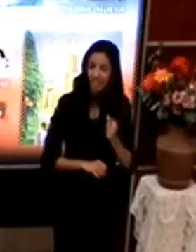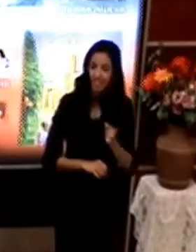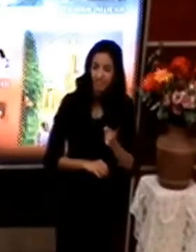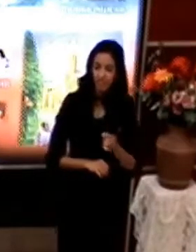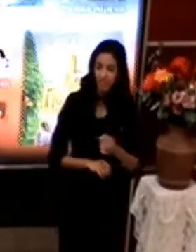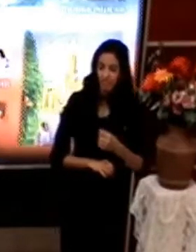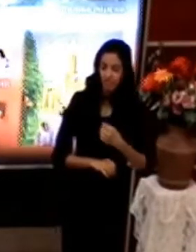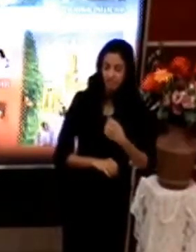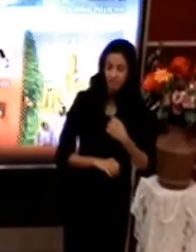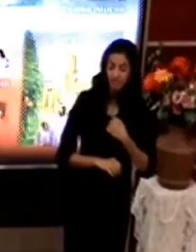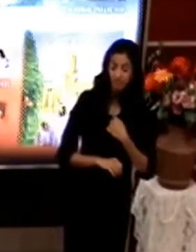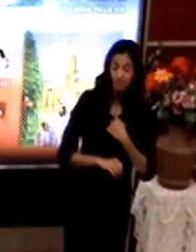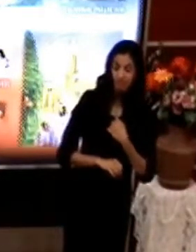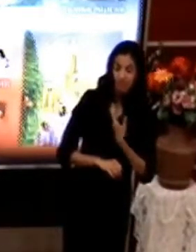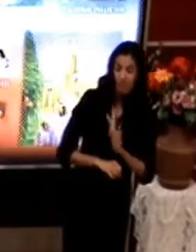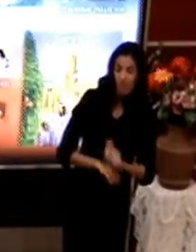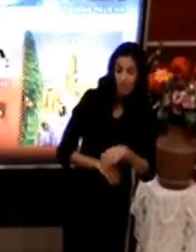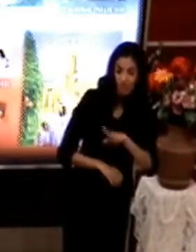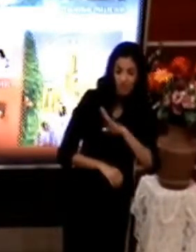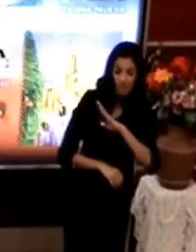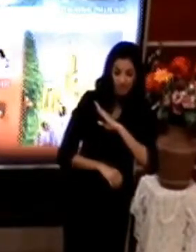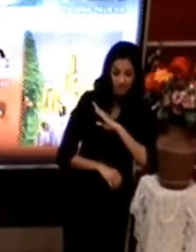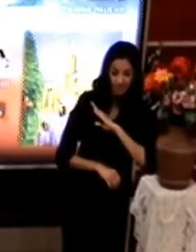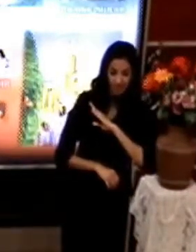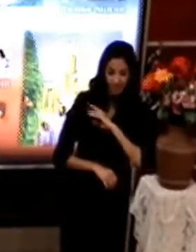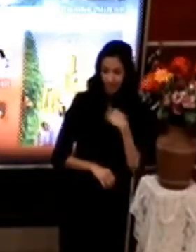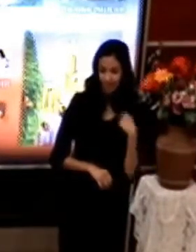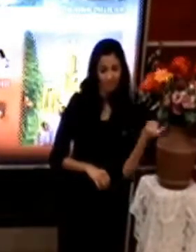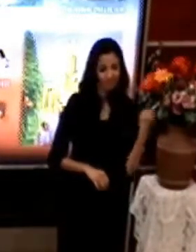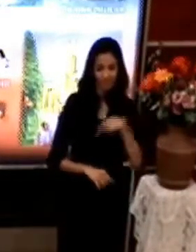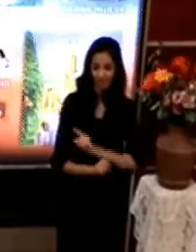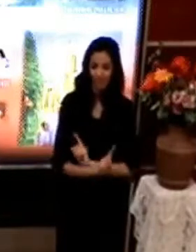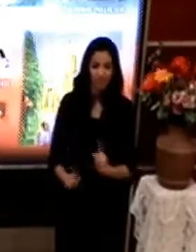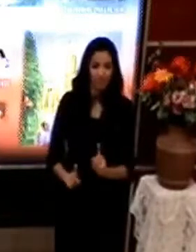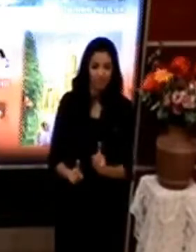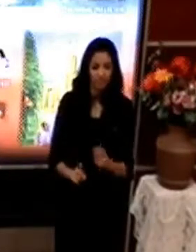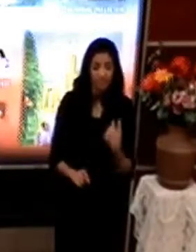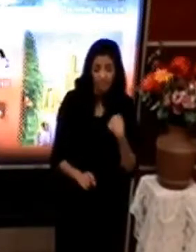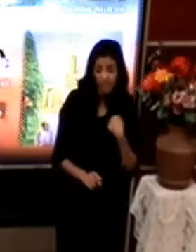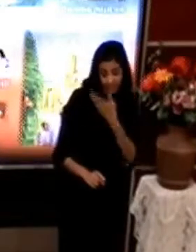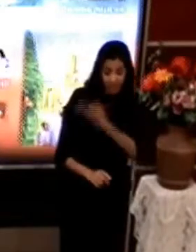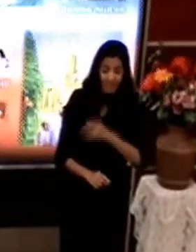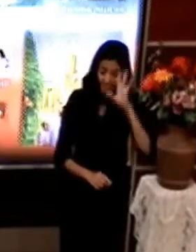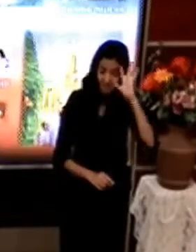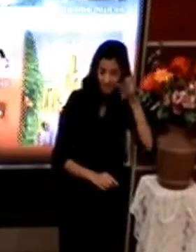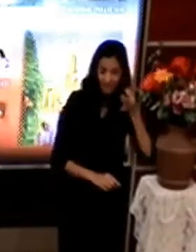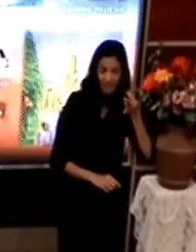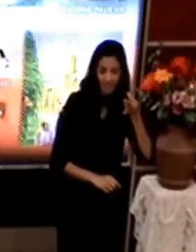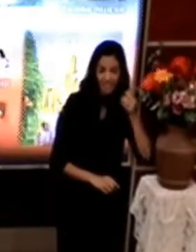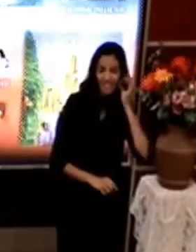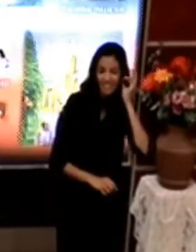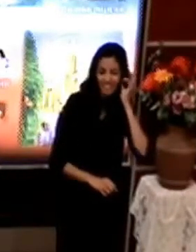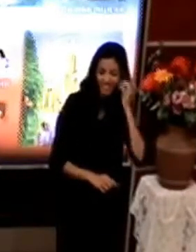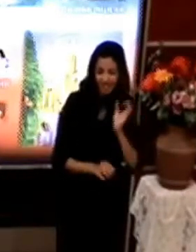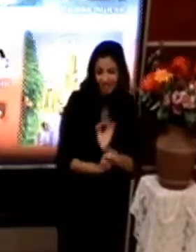Porque todo bien, o sea, yo sabía que no estaba bien usar aro, pero lo usaba porque me gustaba nomás.